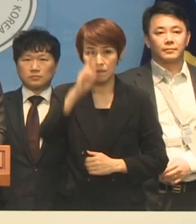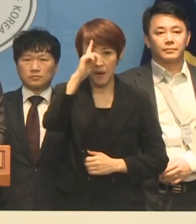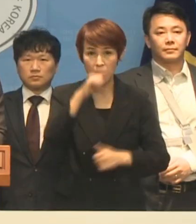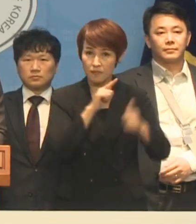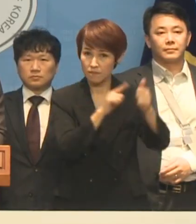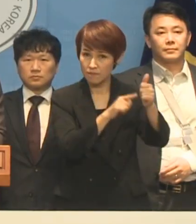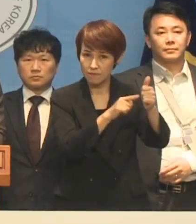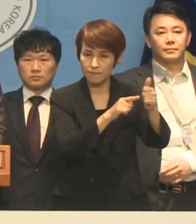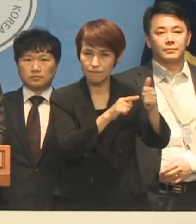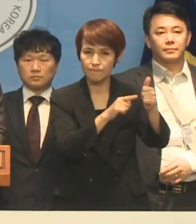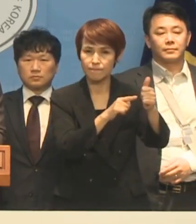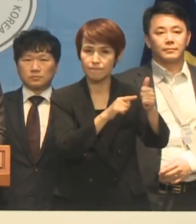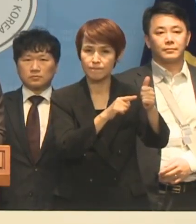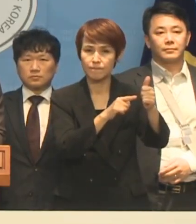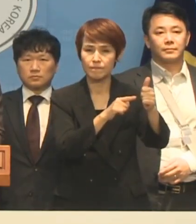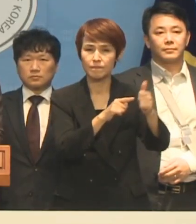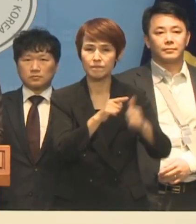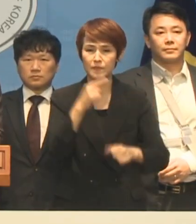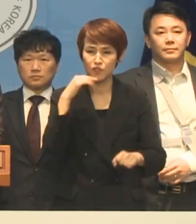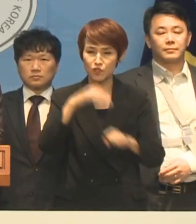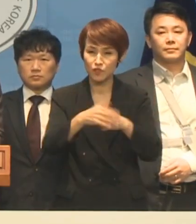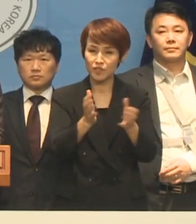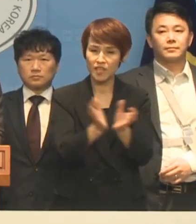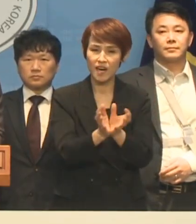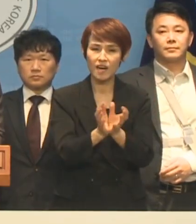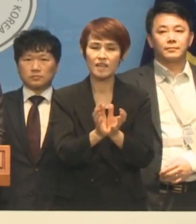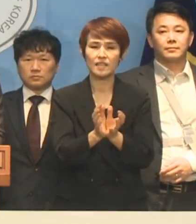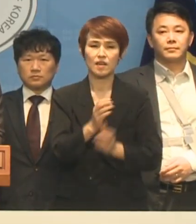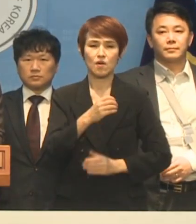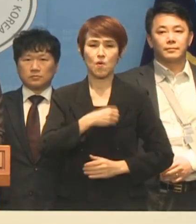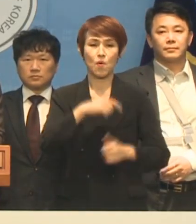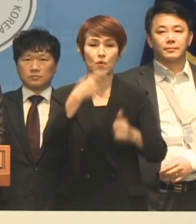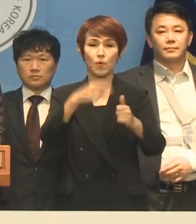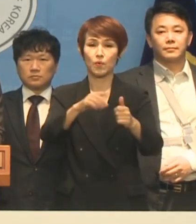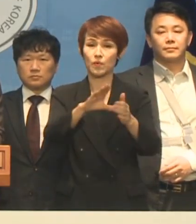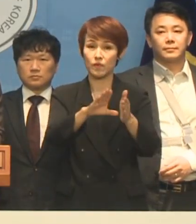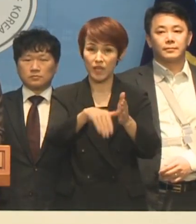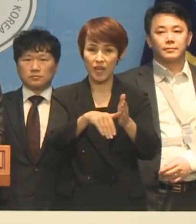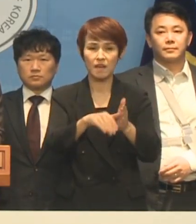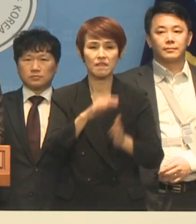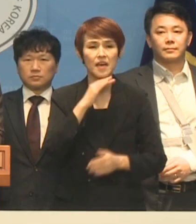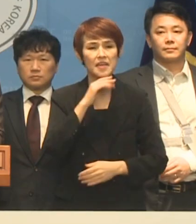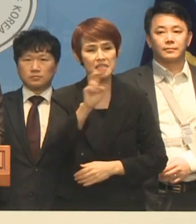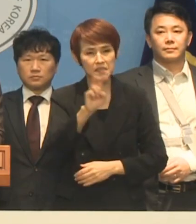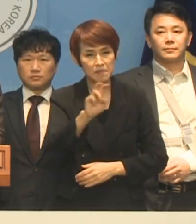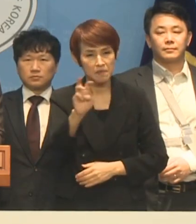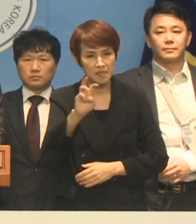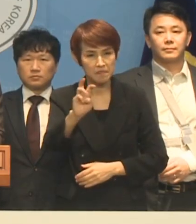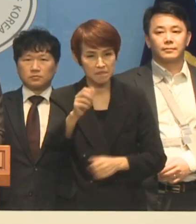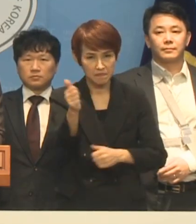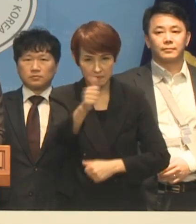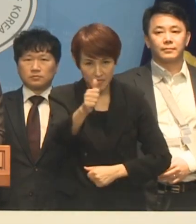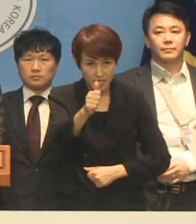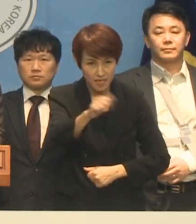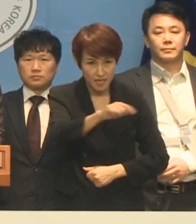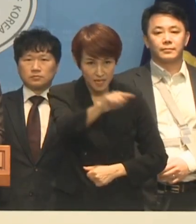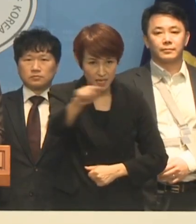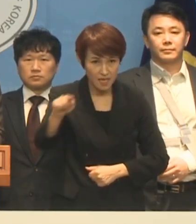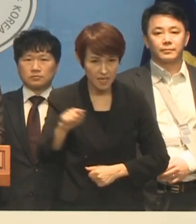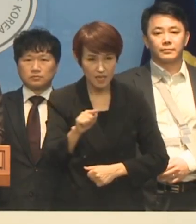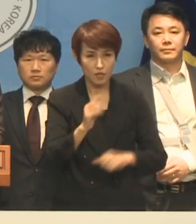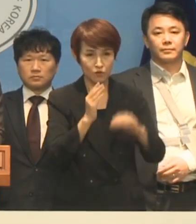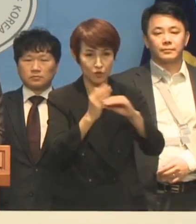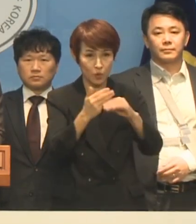원장은 앞서 민주당 서울시당 당원 교육에서도 2030 남성과